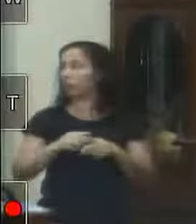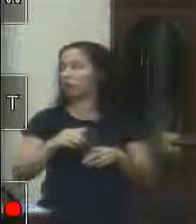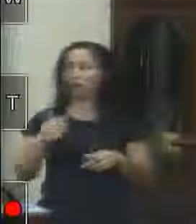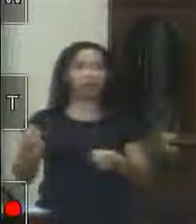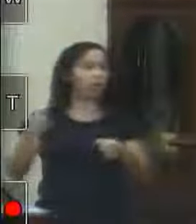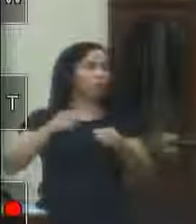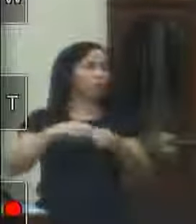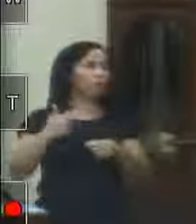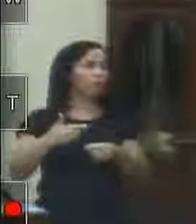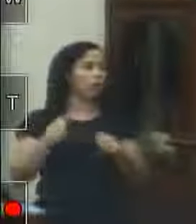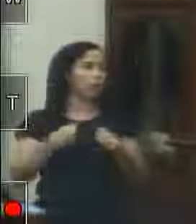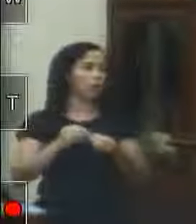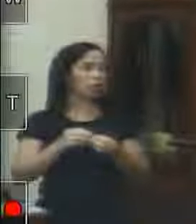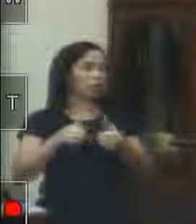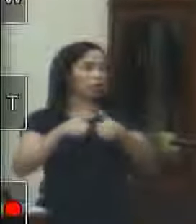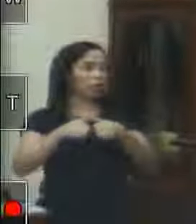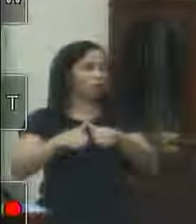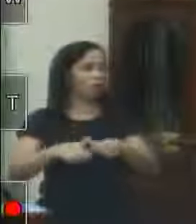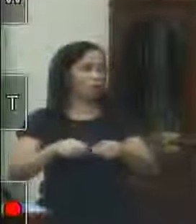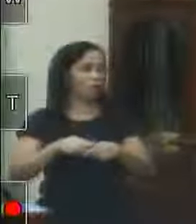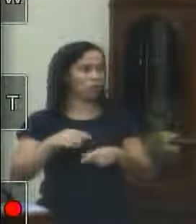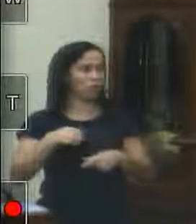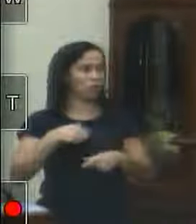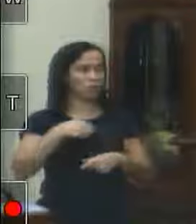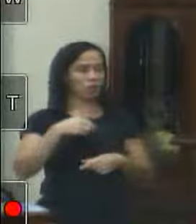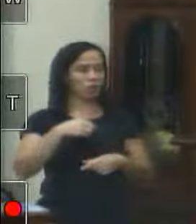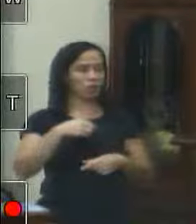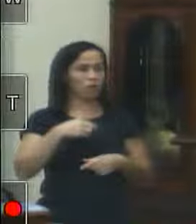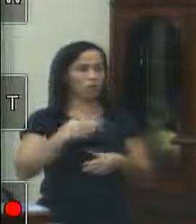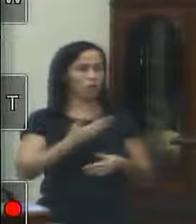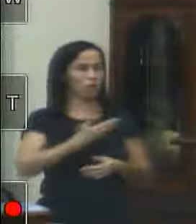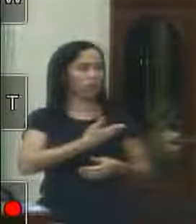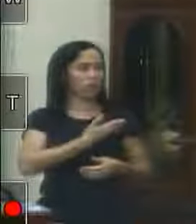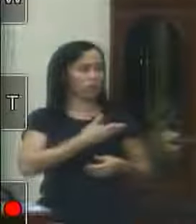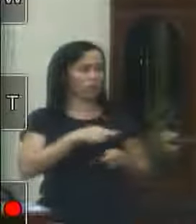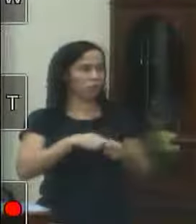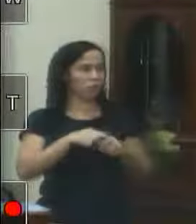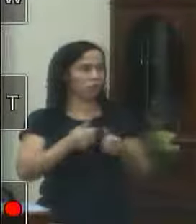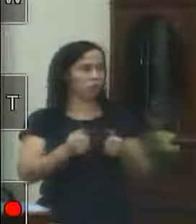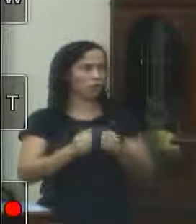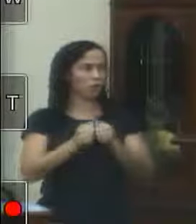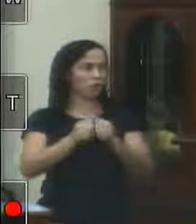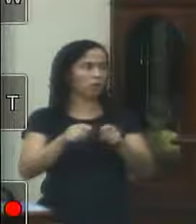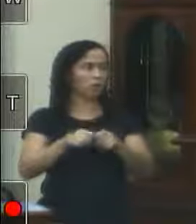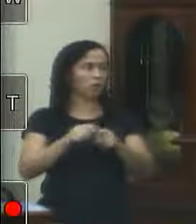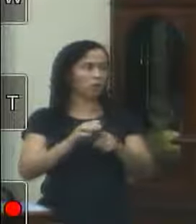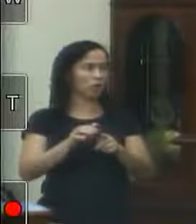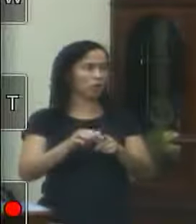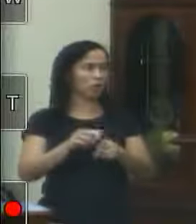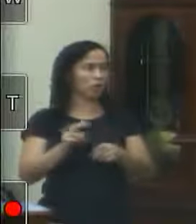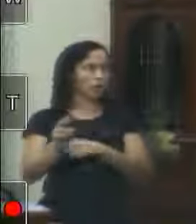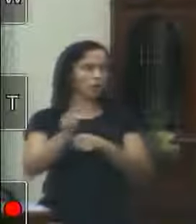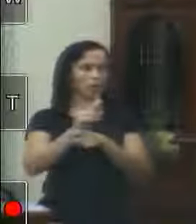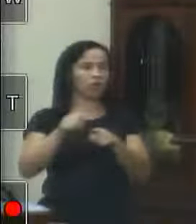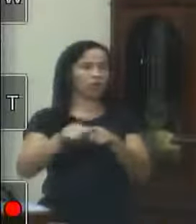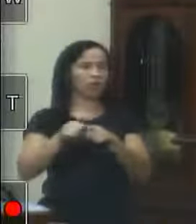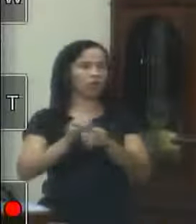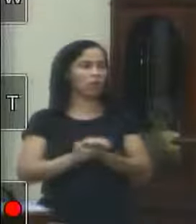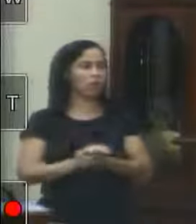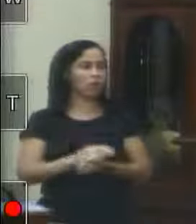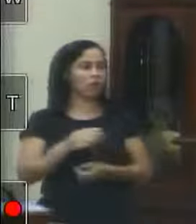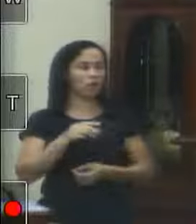tinha ambulante. E ficamos, eu e a minha amiga, que é minha amiga, digo, mas é agente fiscal também, ficamos